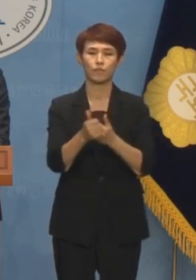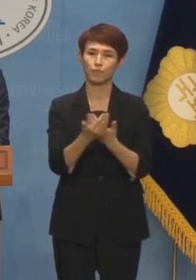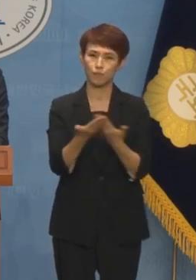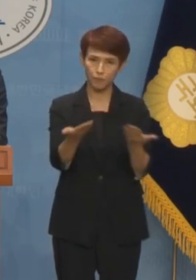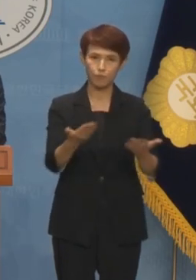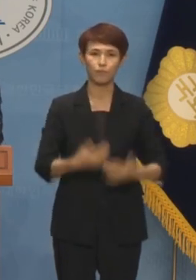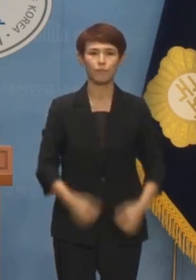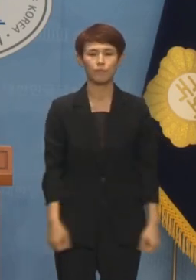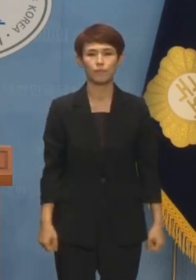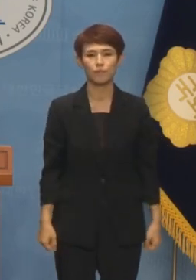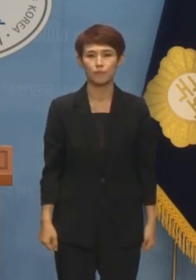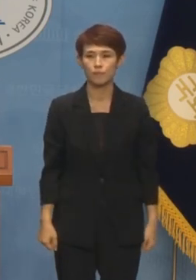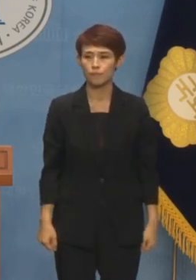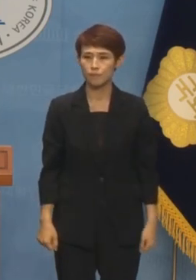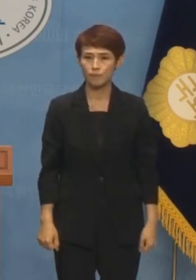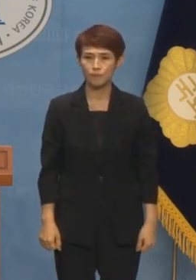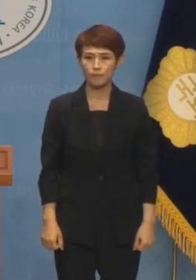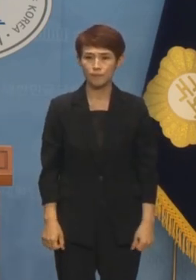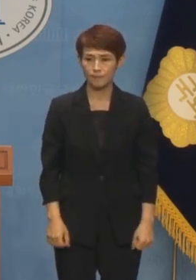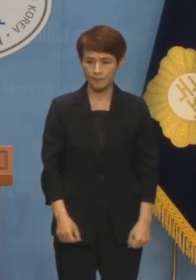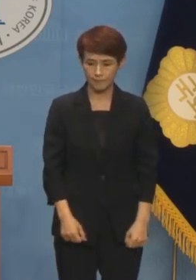일동.